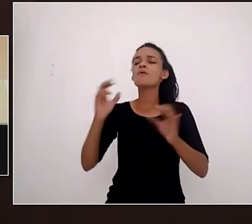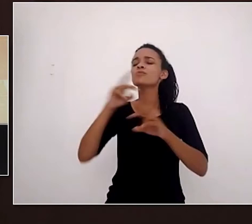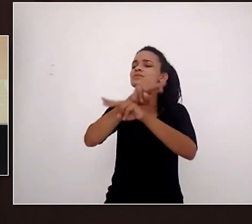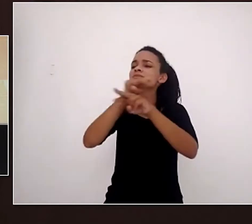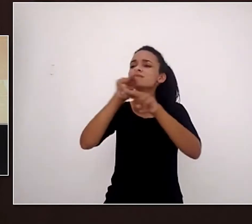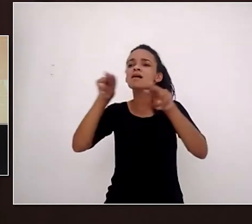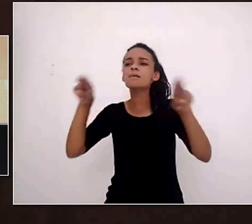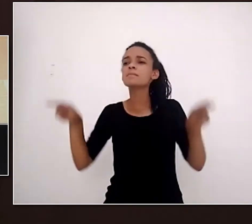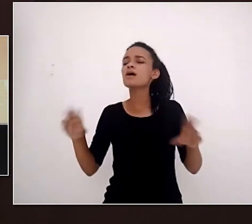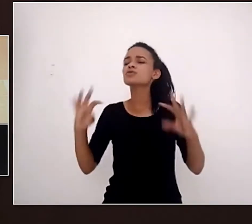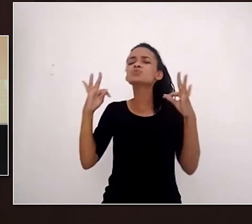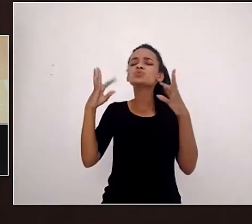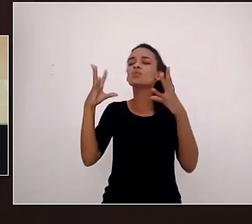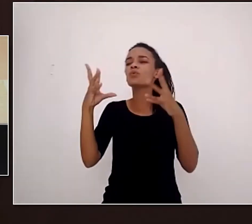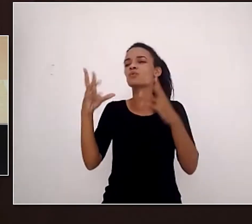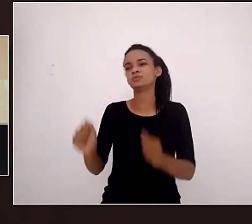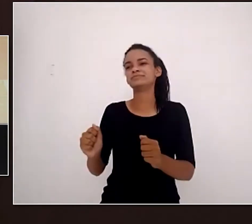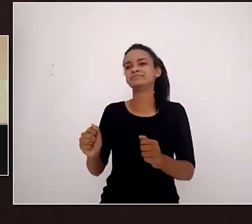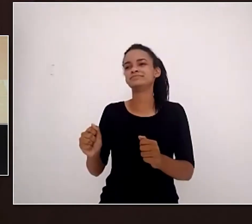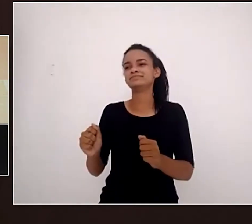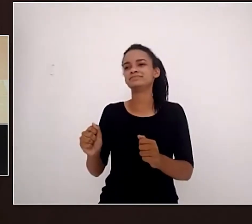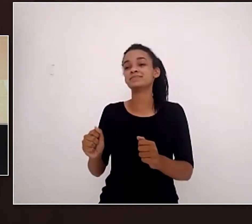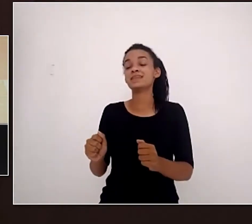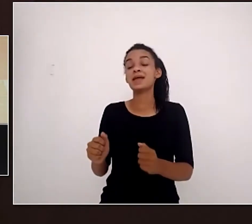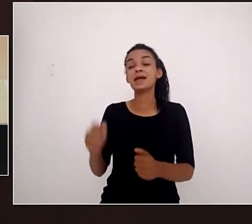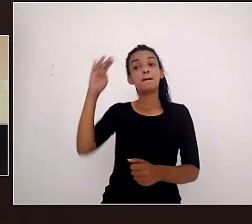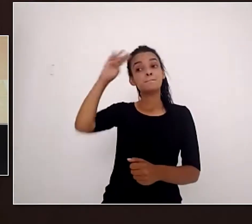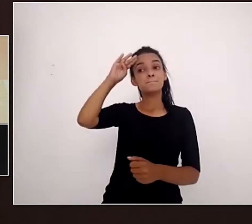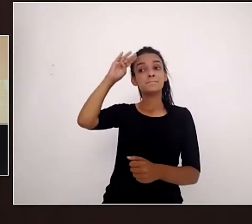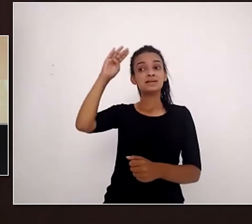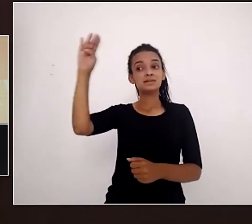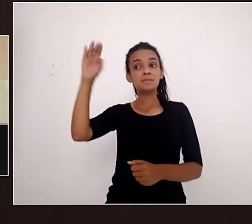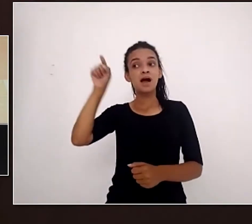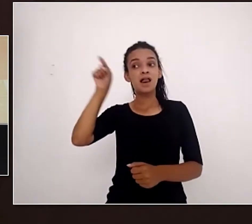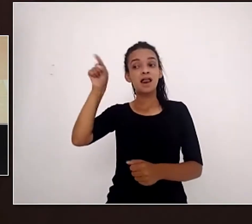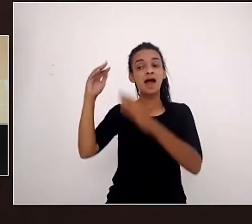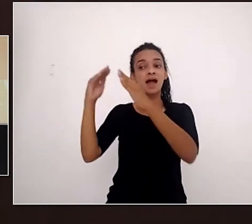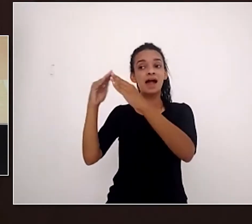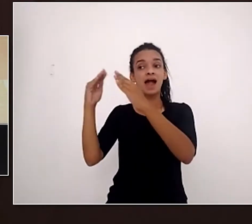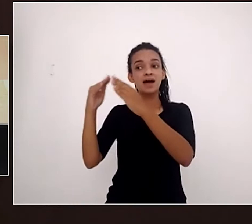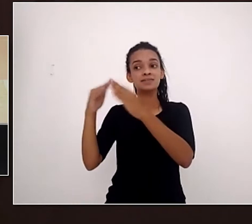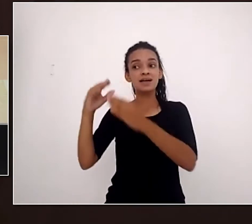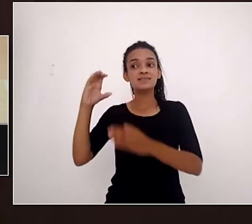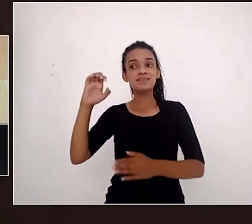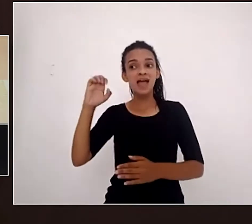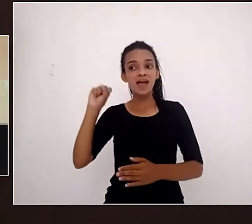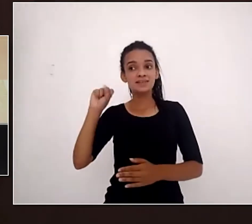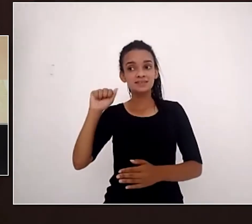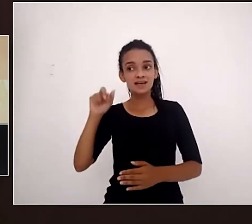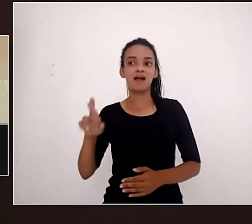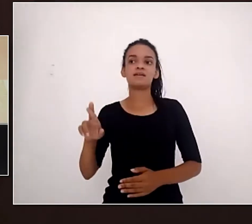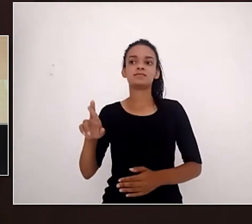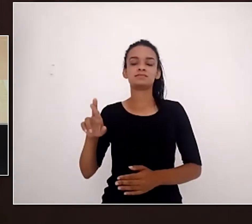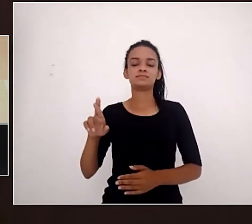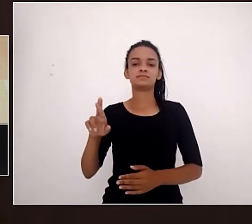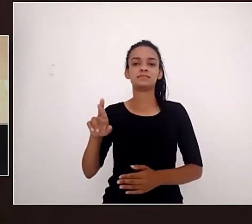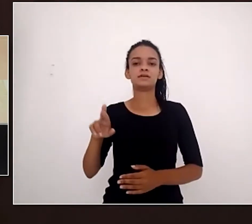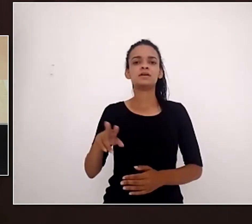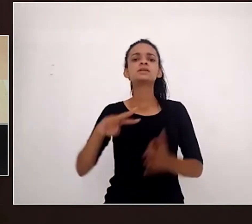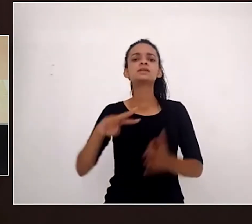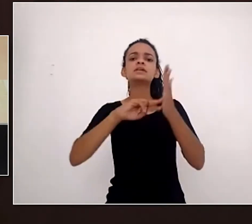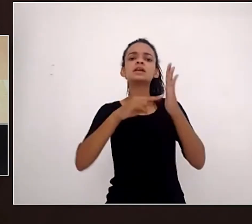especialmente os da casa de César. Quer dizer, todos os santos